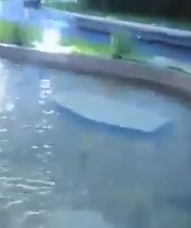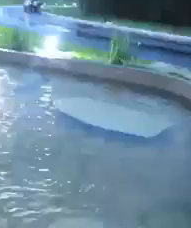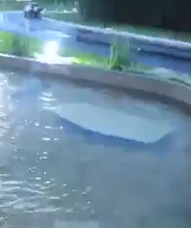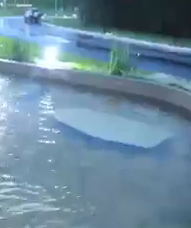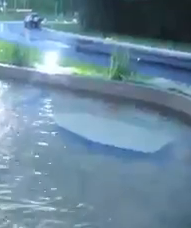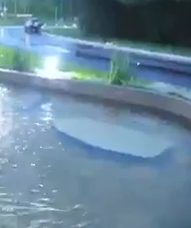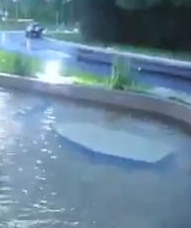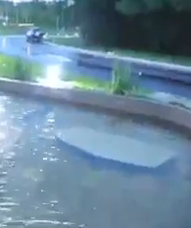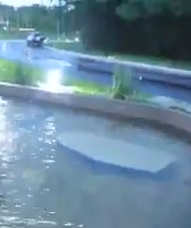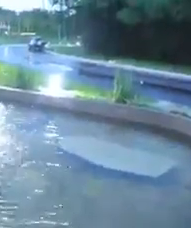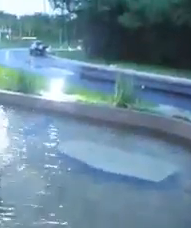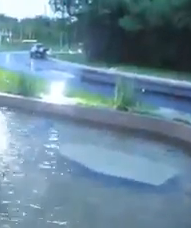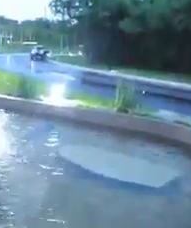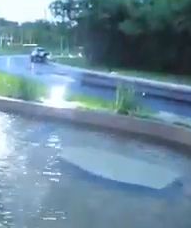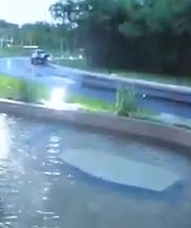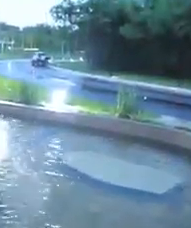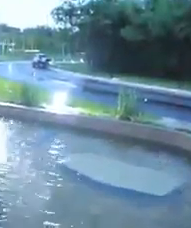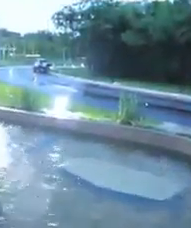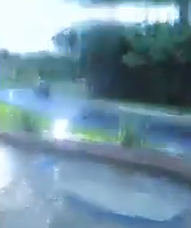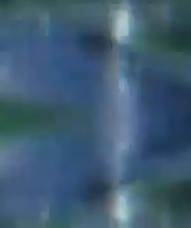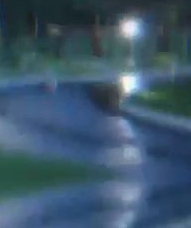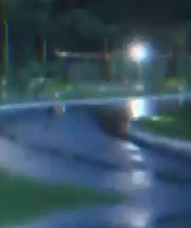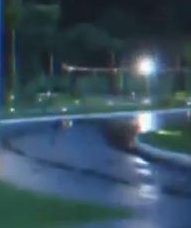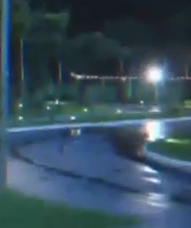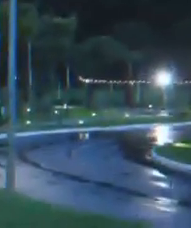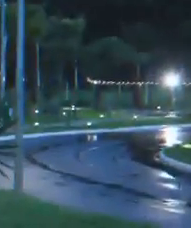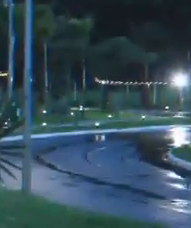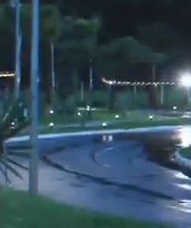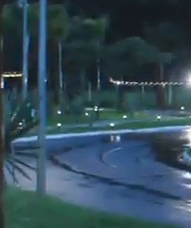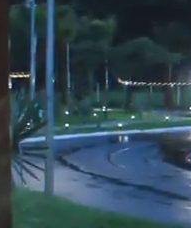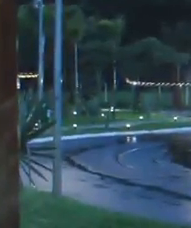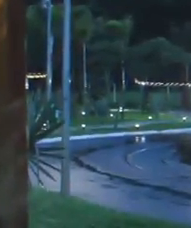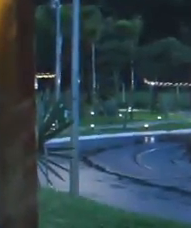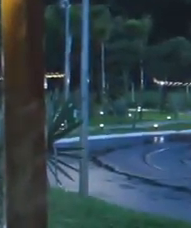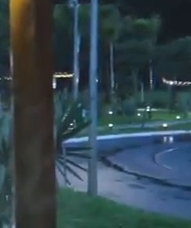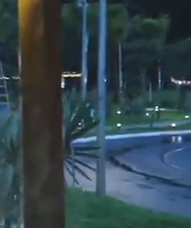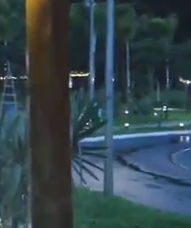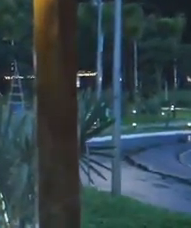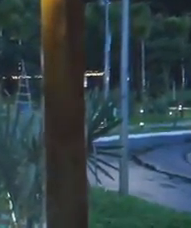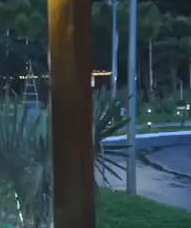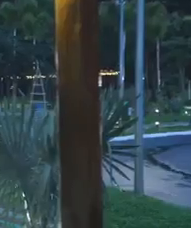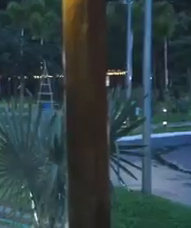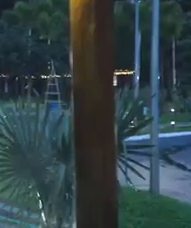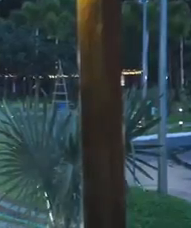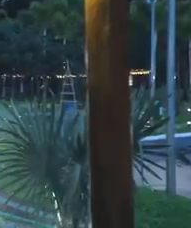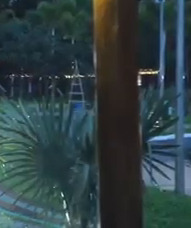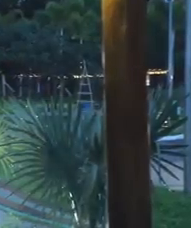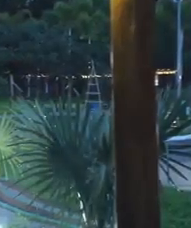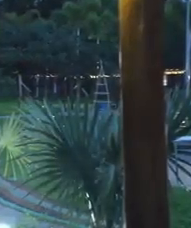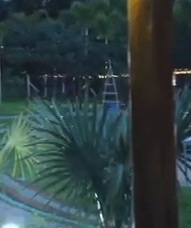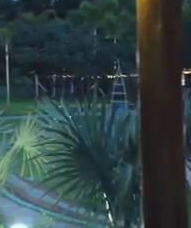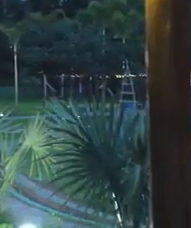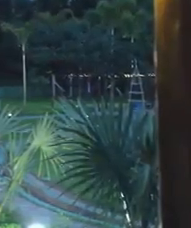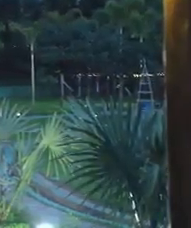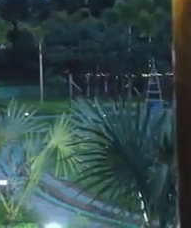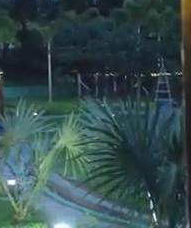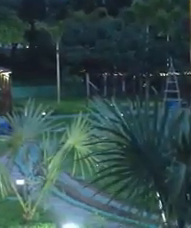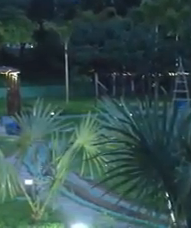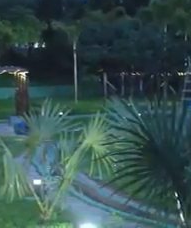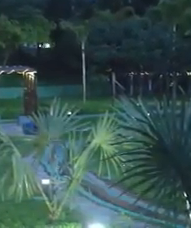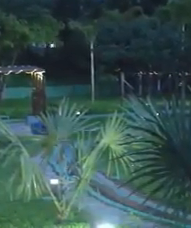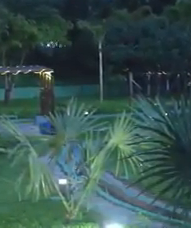cidade, com competência, com trabalho, com dignidade, dedicação, com poucos recursos,